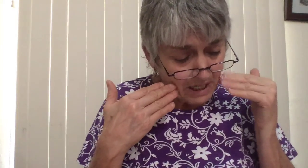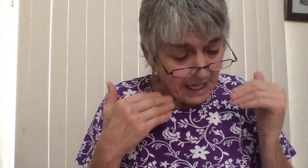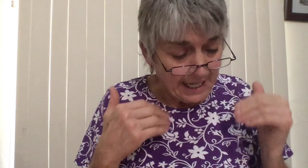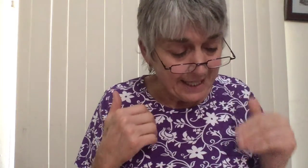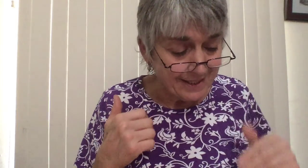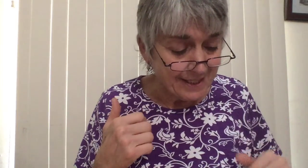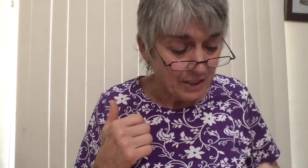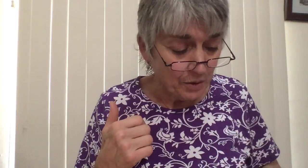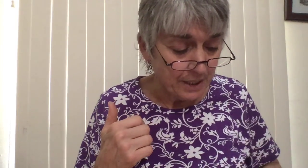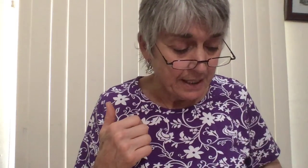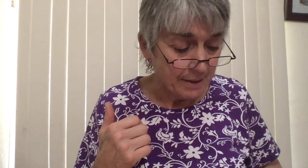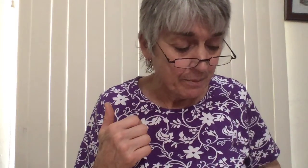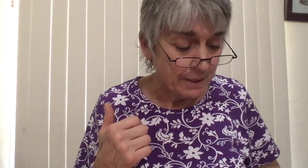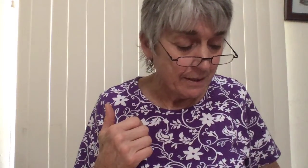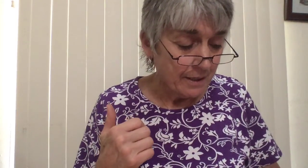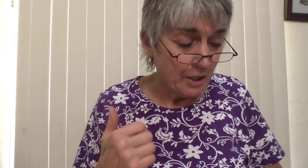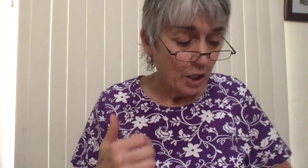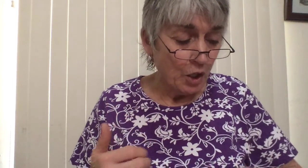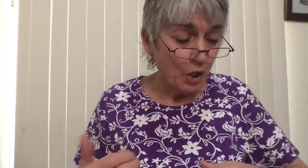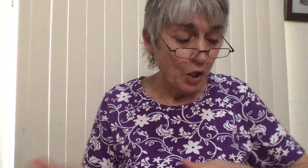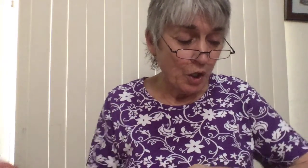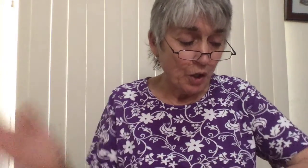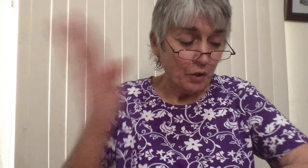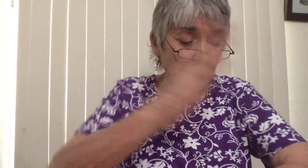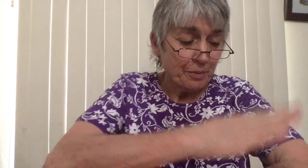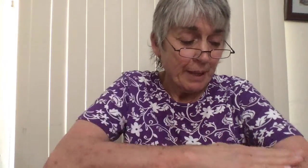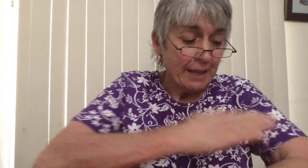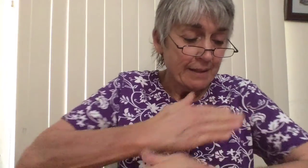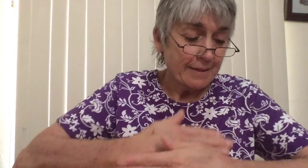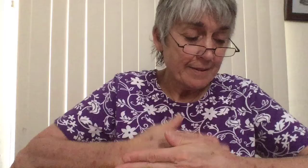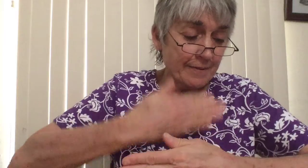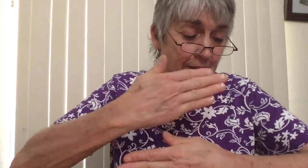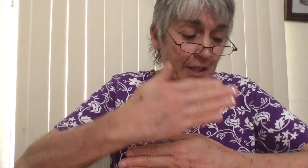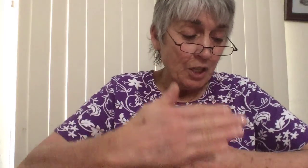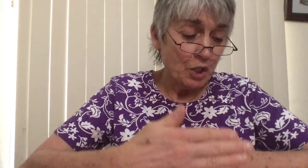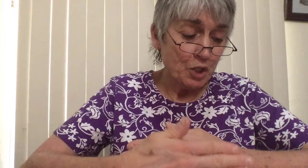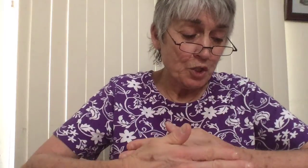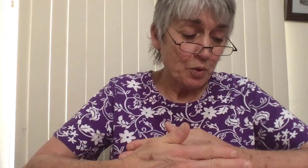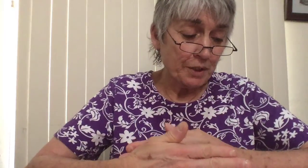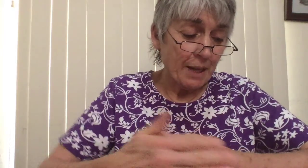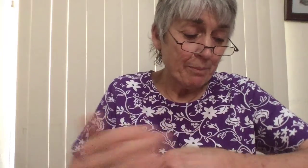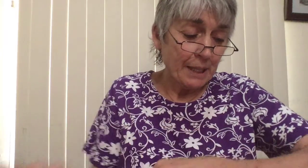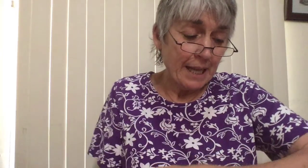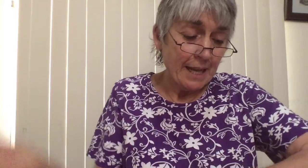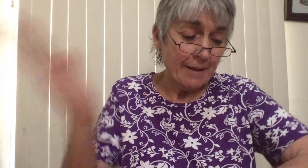Les synonymes: le lendemain, le jour d'après,